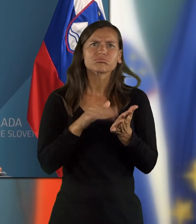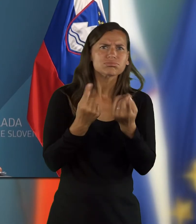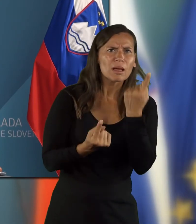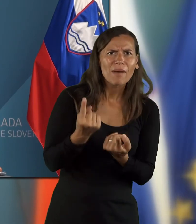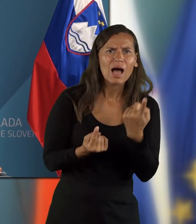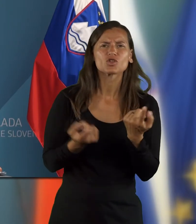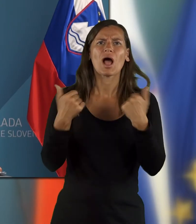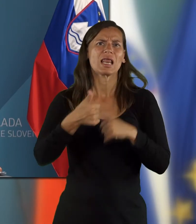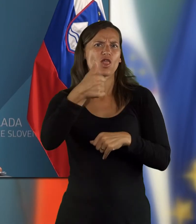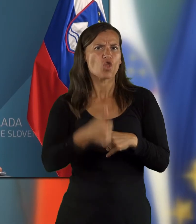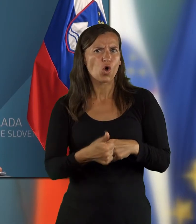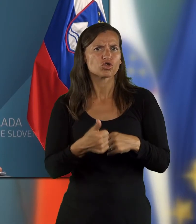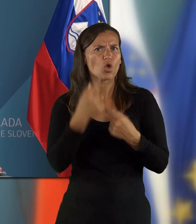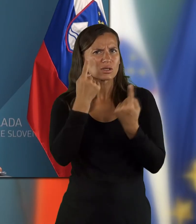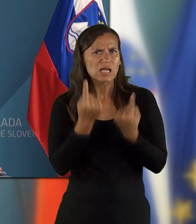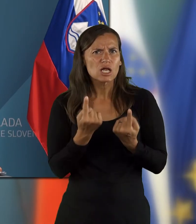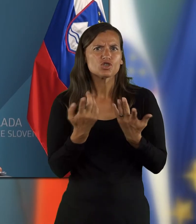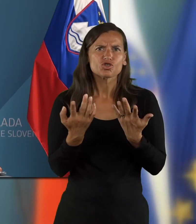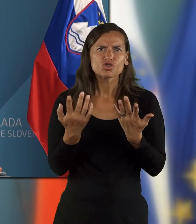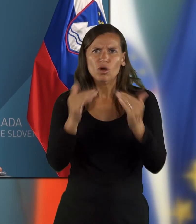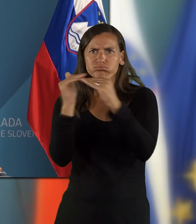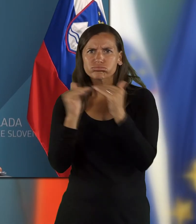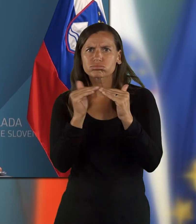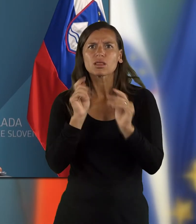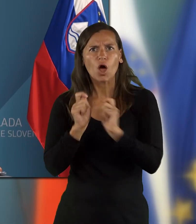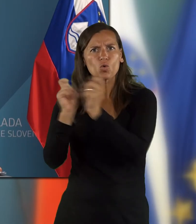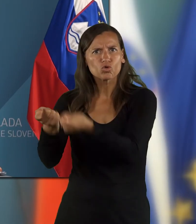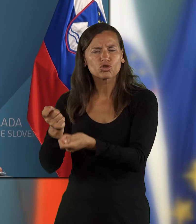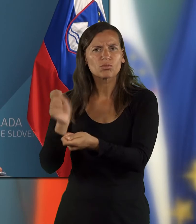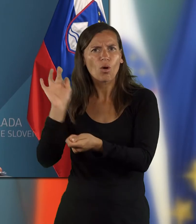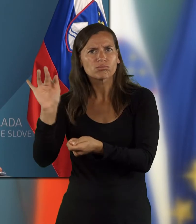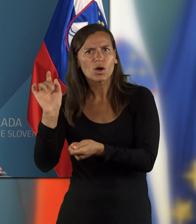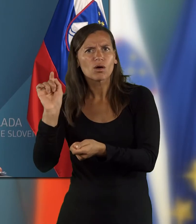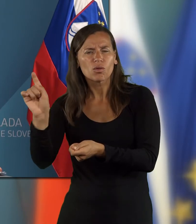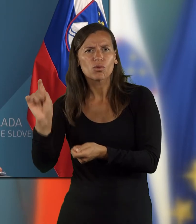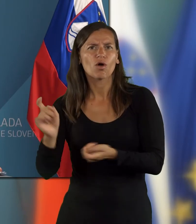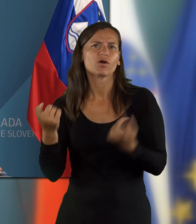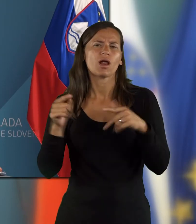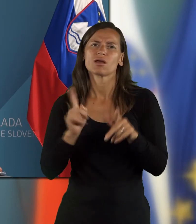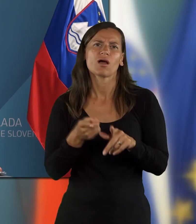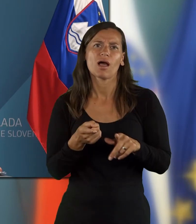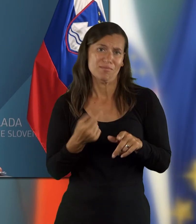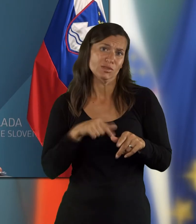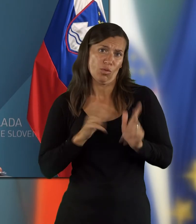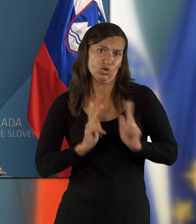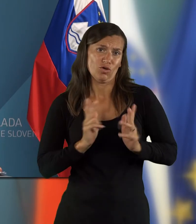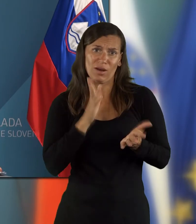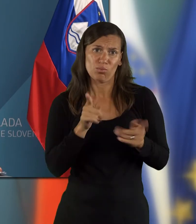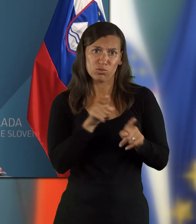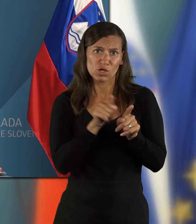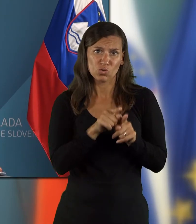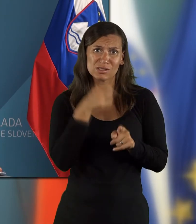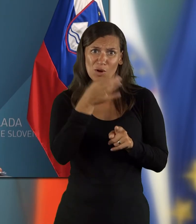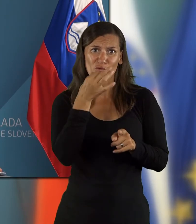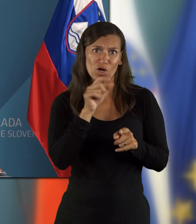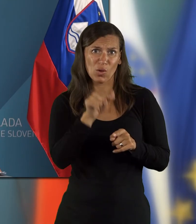to enotno stališče, da se gre vloži, kaj lahko nam poveste kaj več o tem? No? Ker vendarle je bilo pričakovati, da